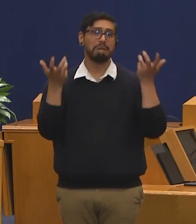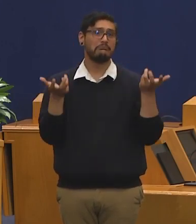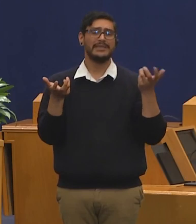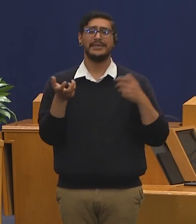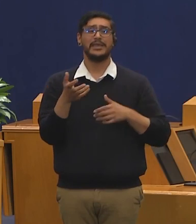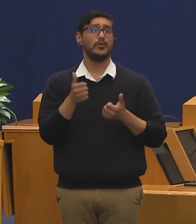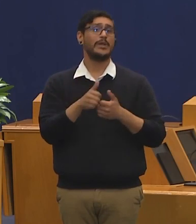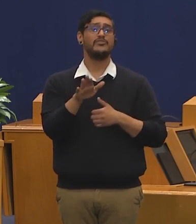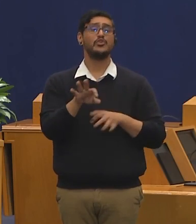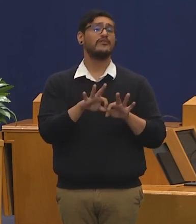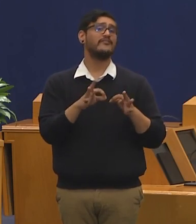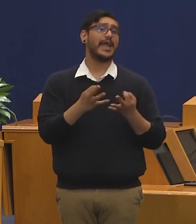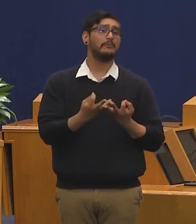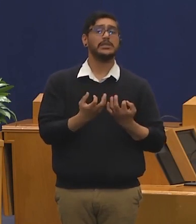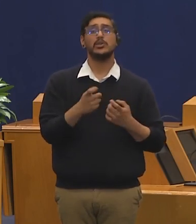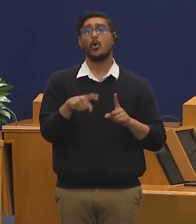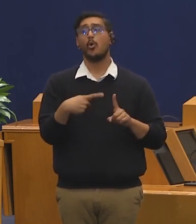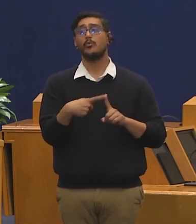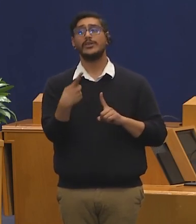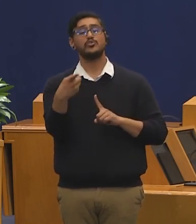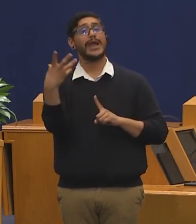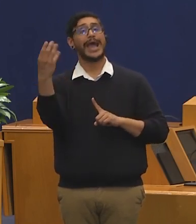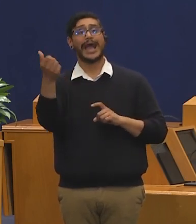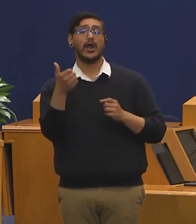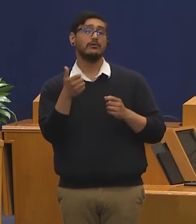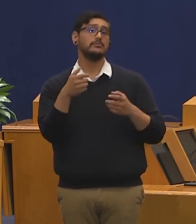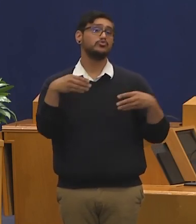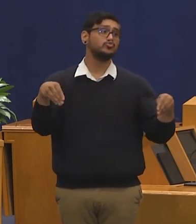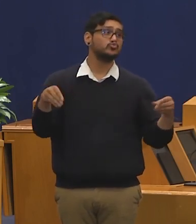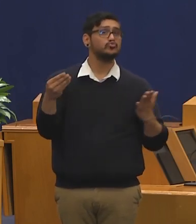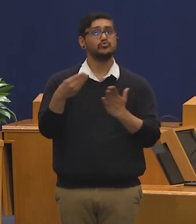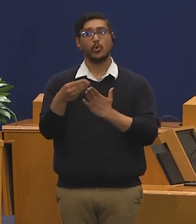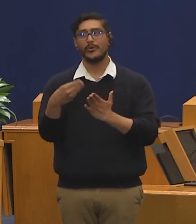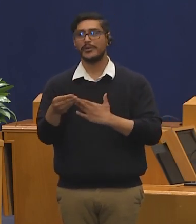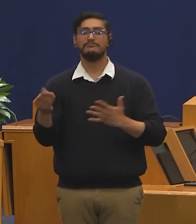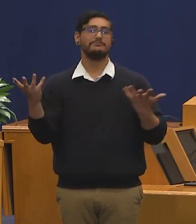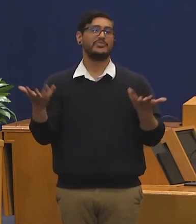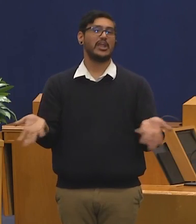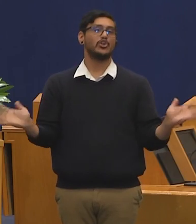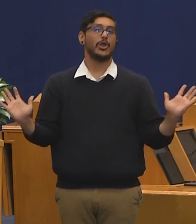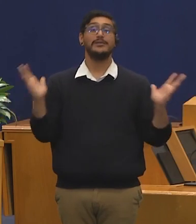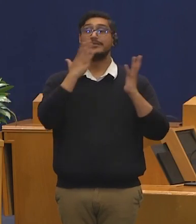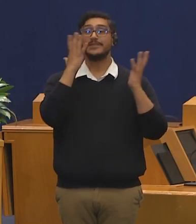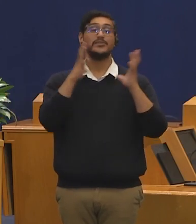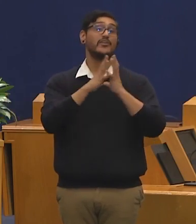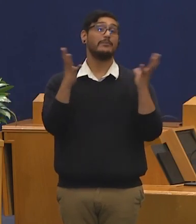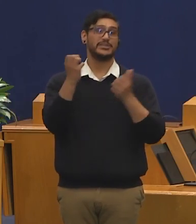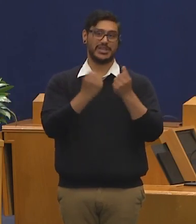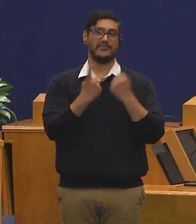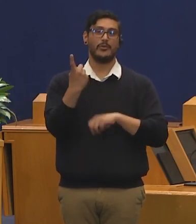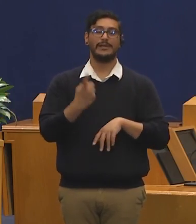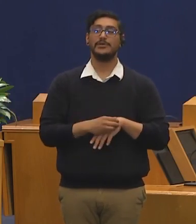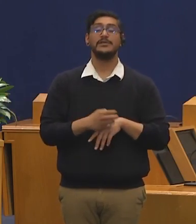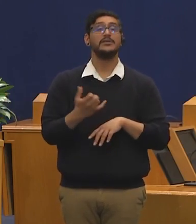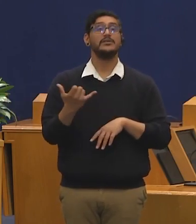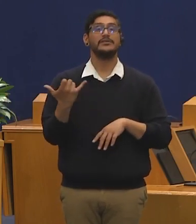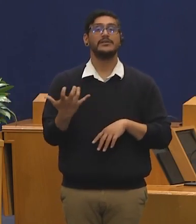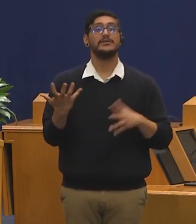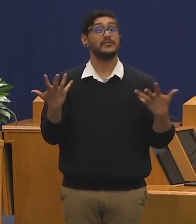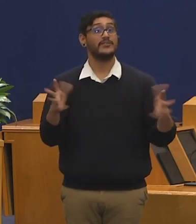su familia o cuando sale a las tiendas o lo que sea, ahí están. Muchas gracias a todos. Ya terminamos